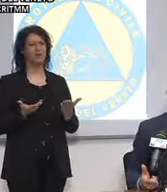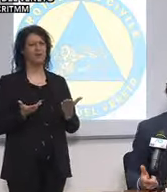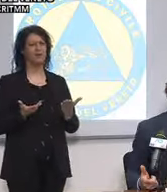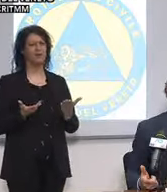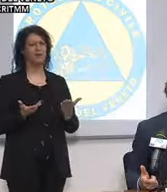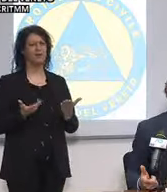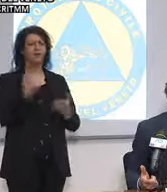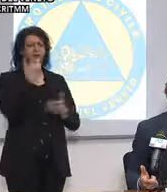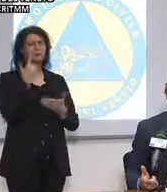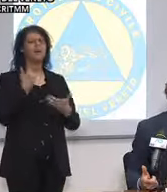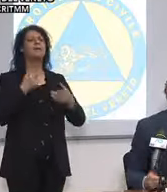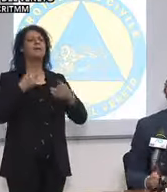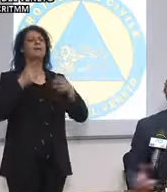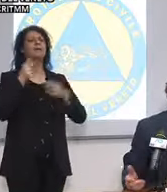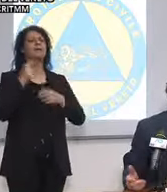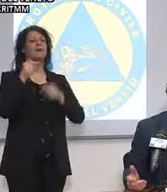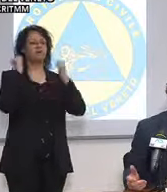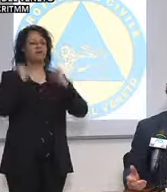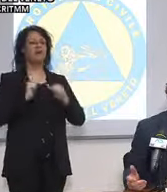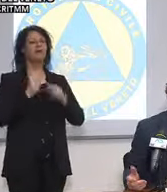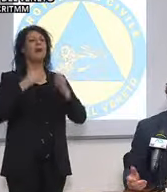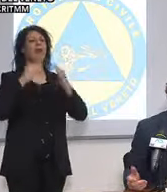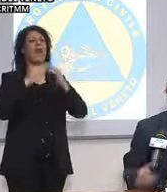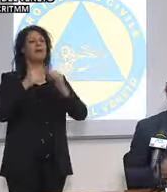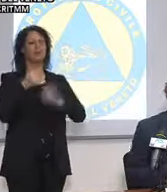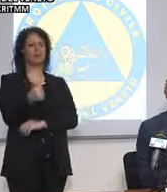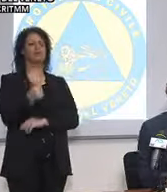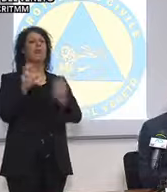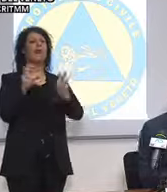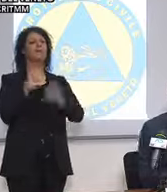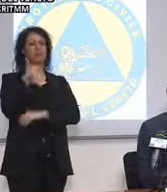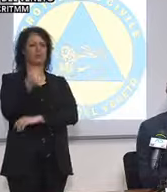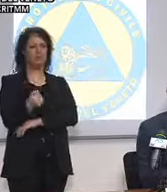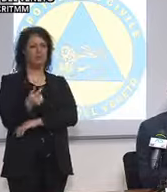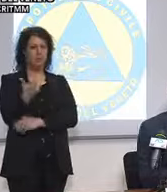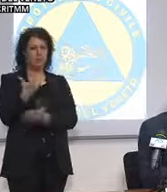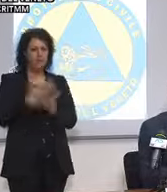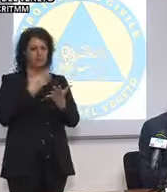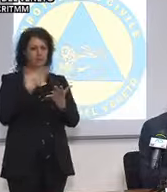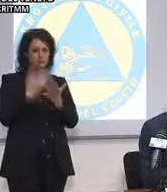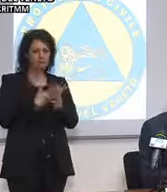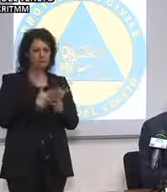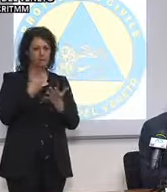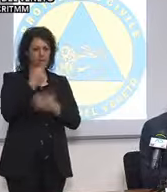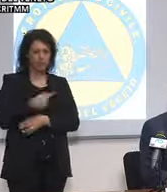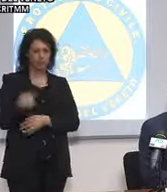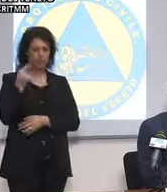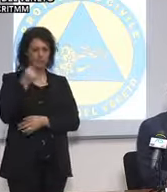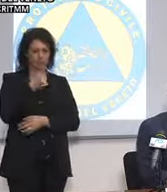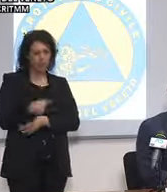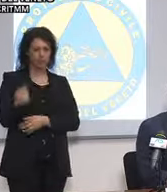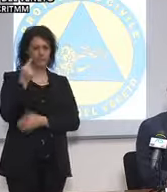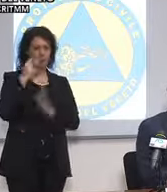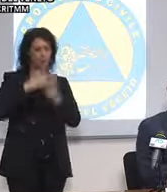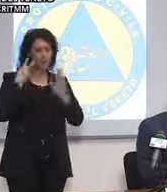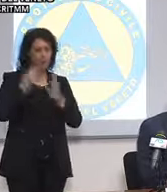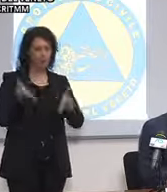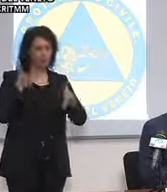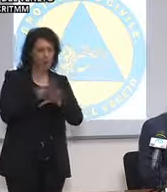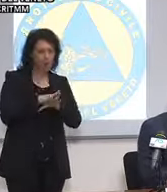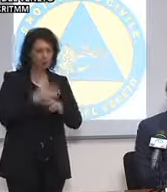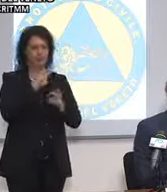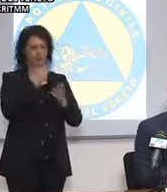la televisione, scusate, e sente solo brutte notizie. Cioè, abbiamo fatto due mesi con morti, ricoverati, terapie intensive, adesso cominciamo